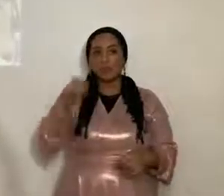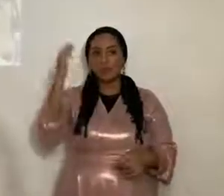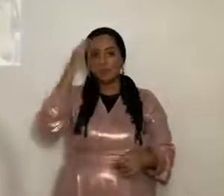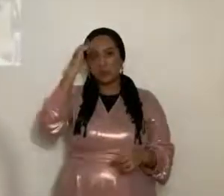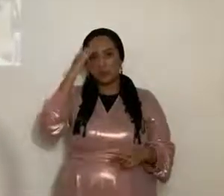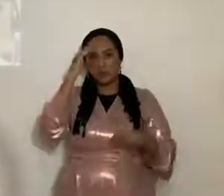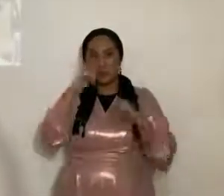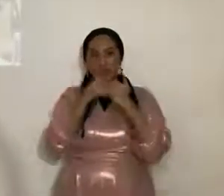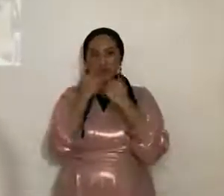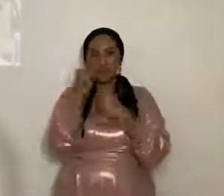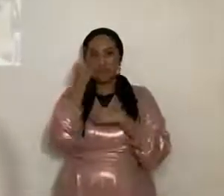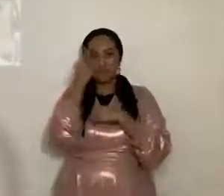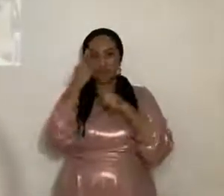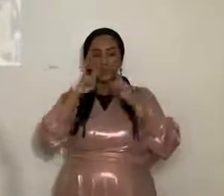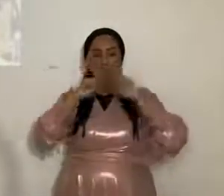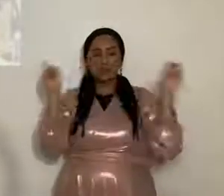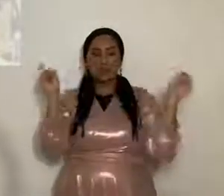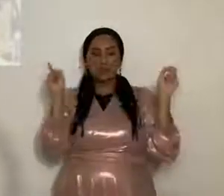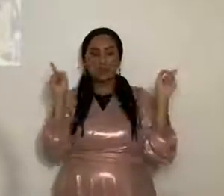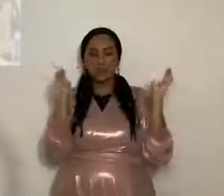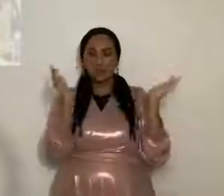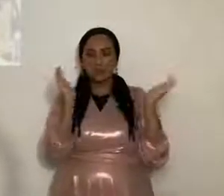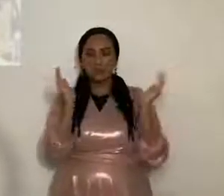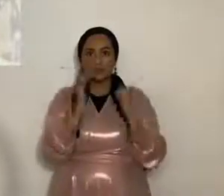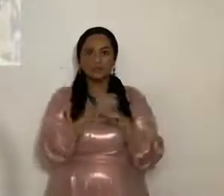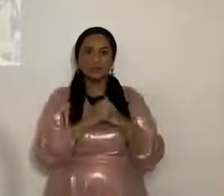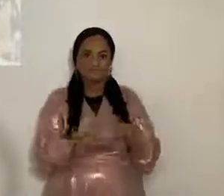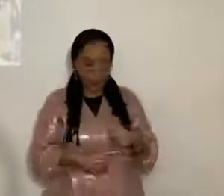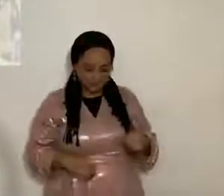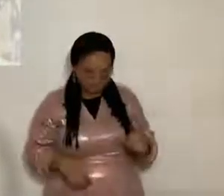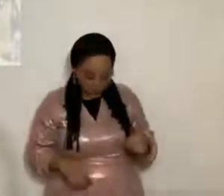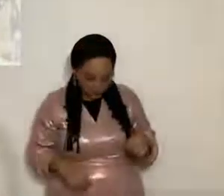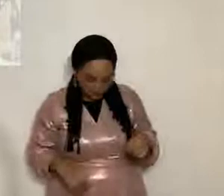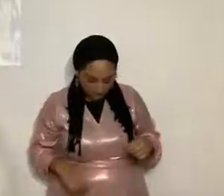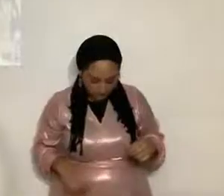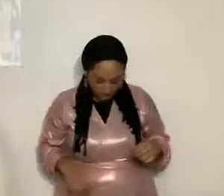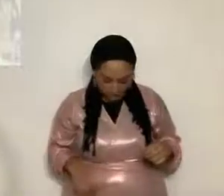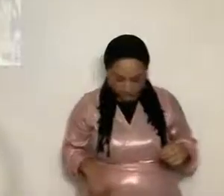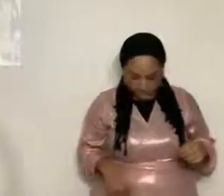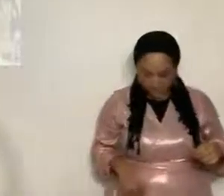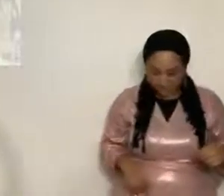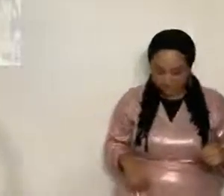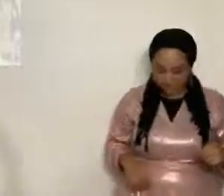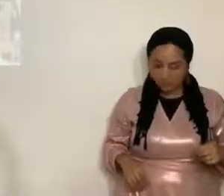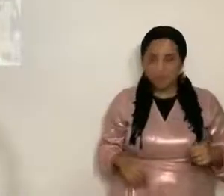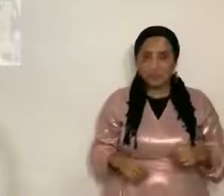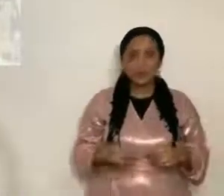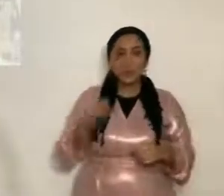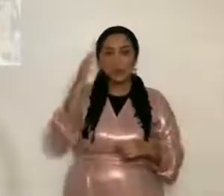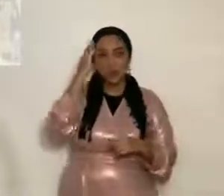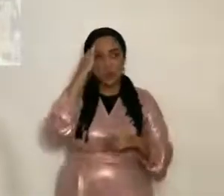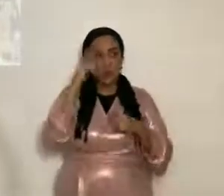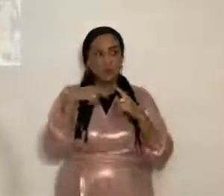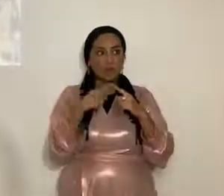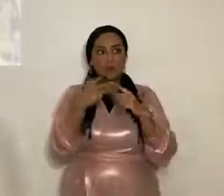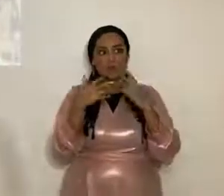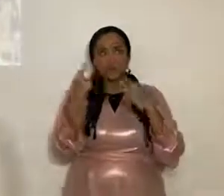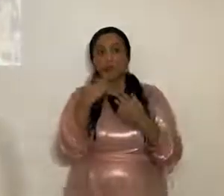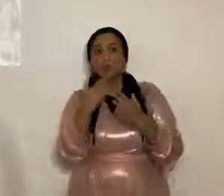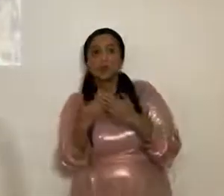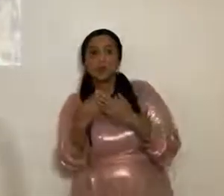discernir, diferenciar, ¿sí? Discernir es como diferenciar, saber cuándo algo es bueno o es